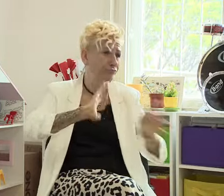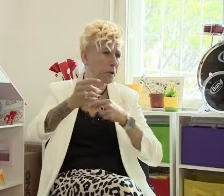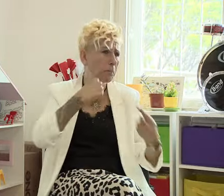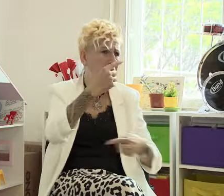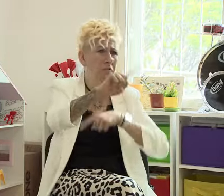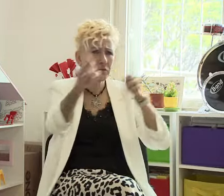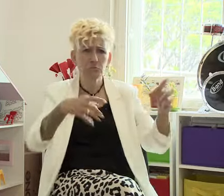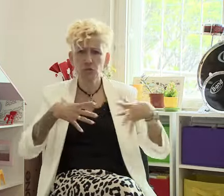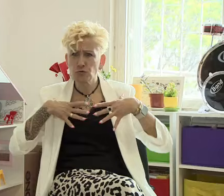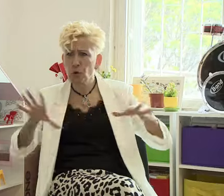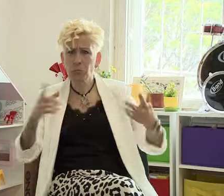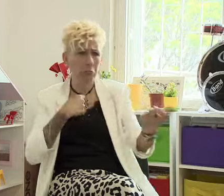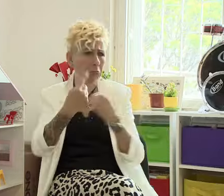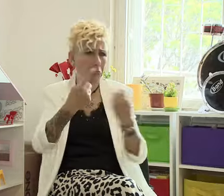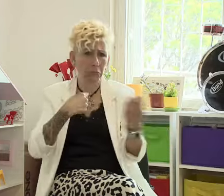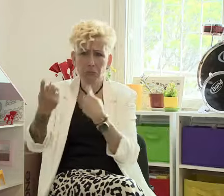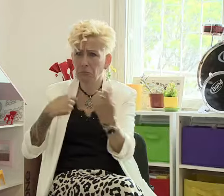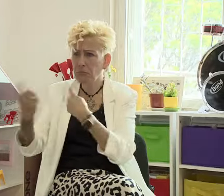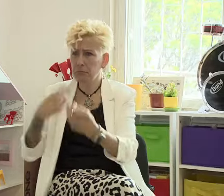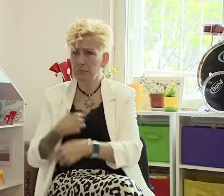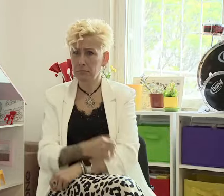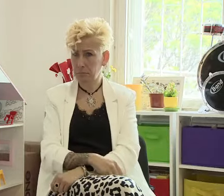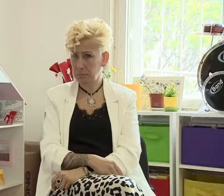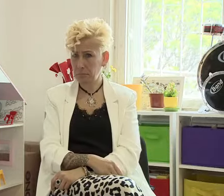език. Комуникираше се изключително свободно.